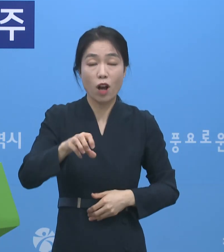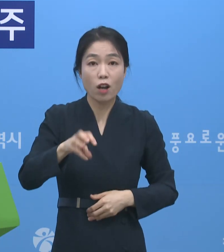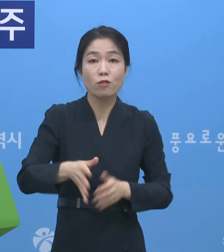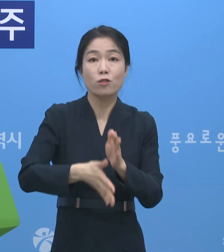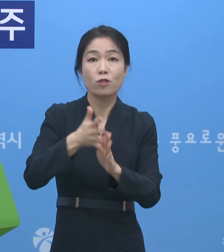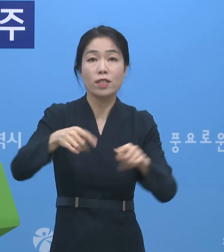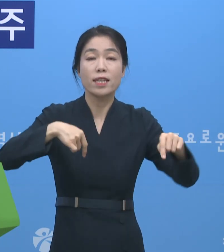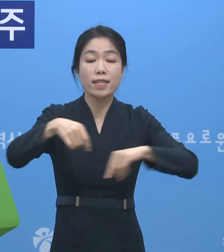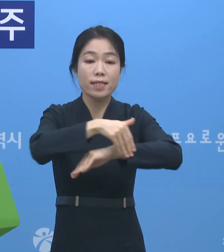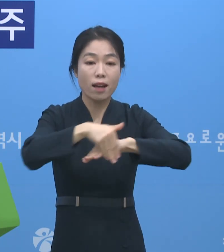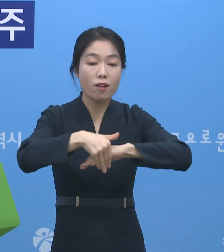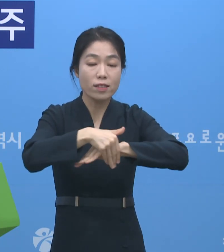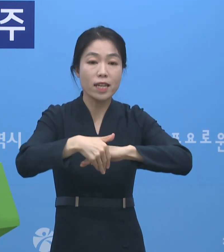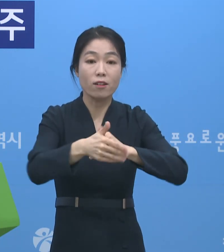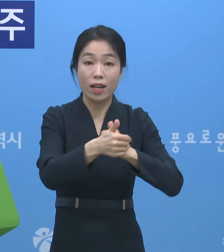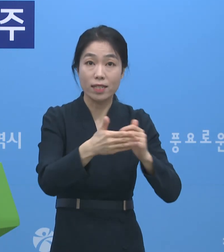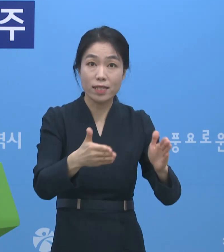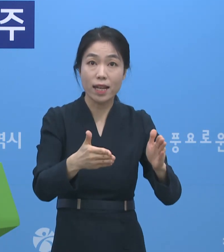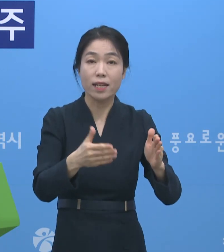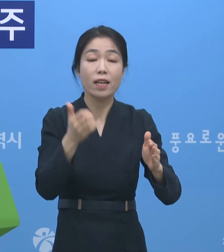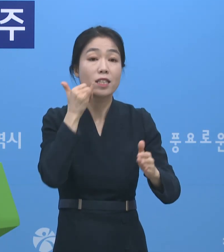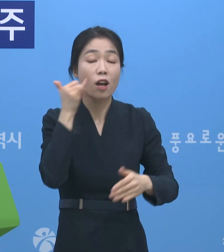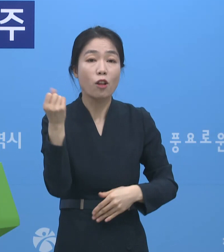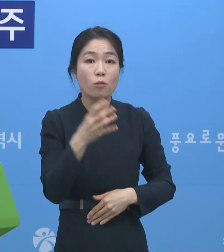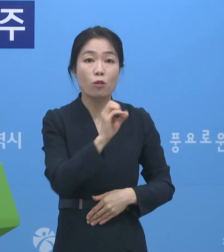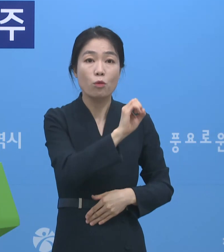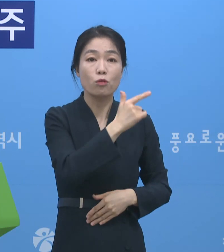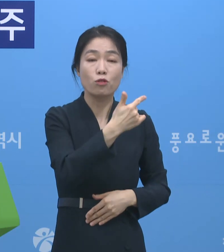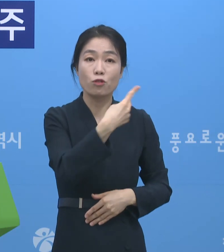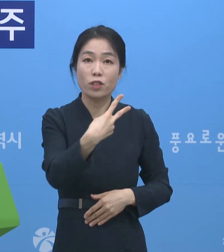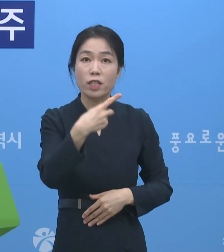강주시 정책기획관실